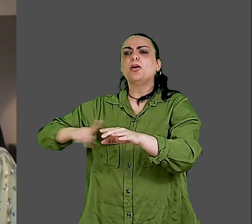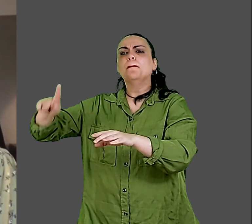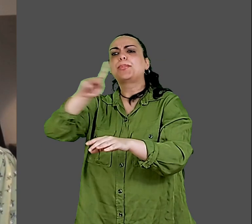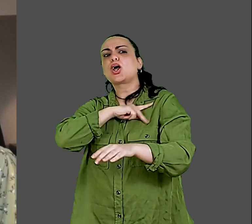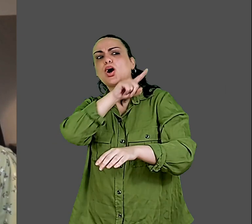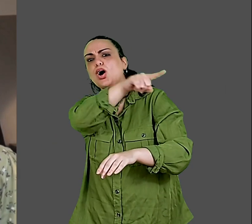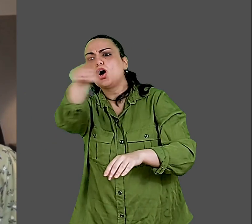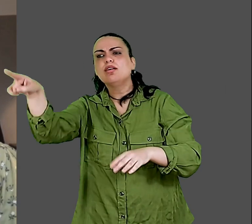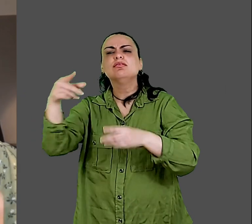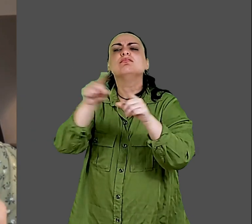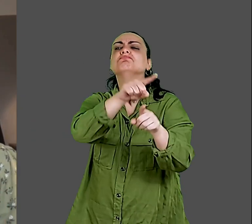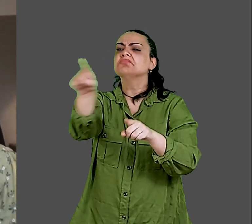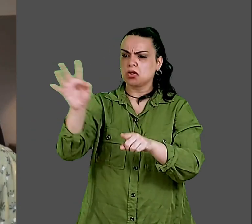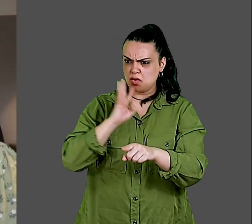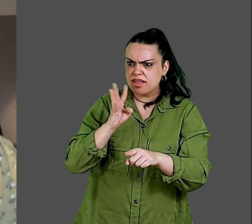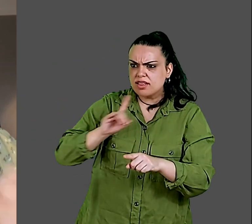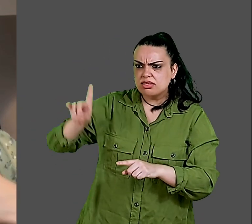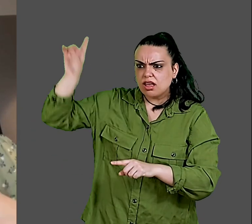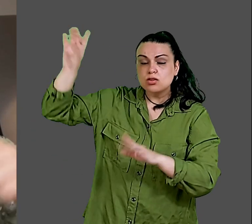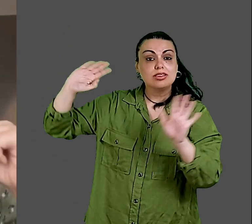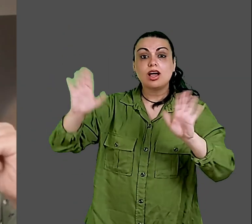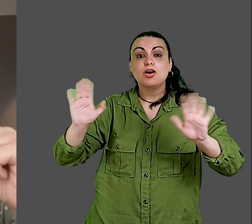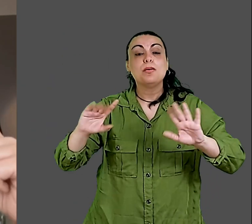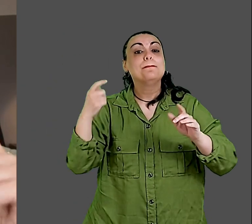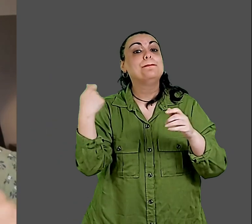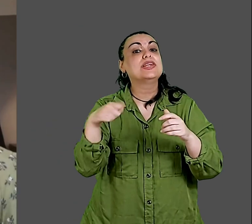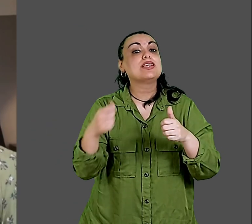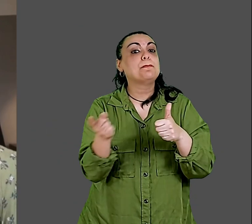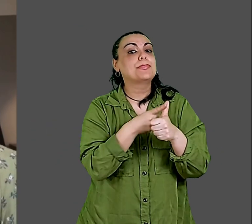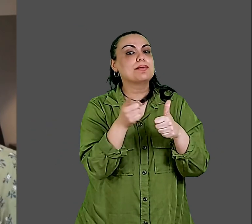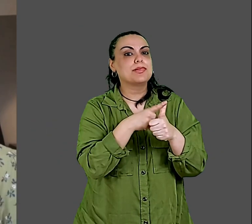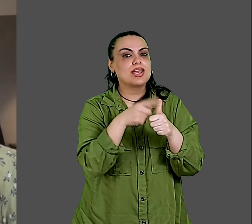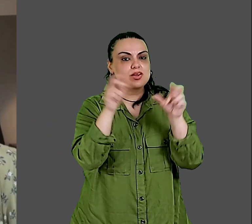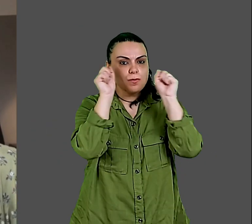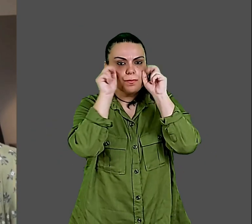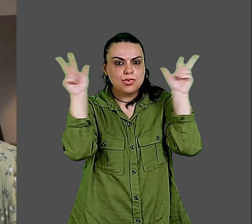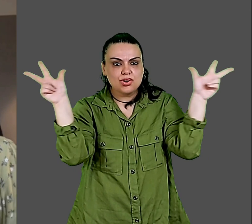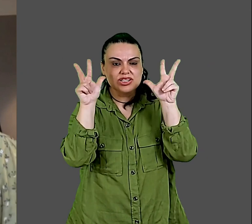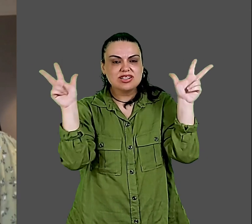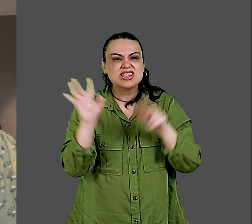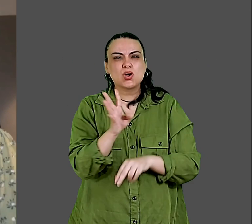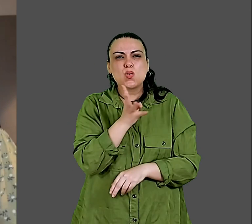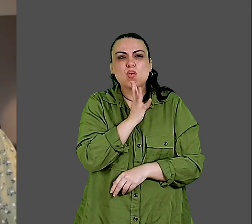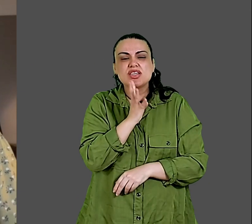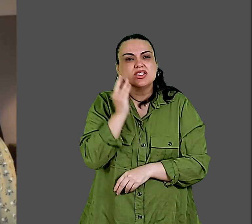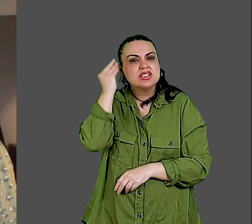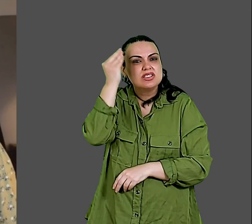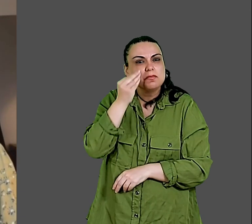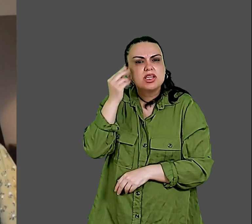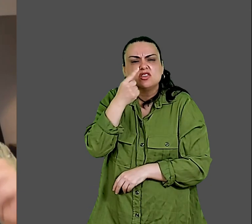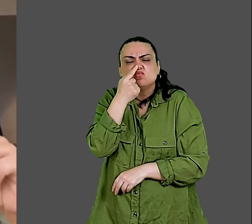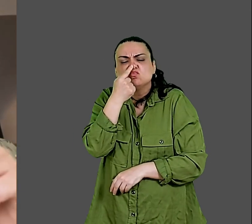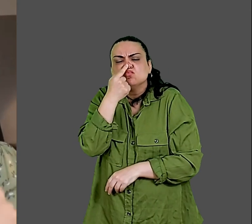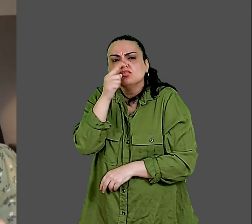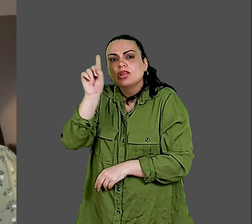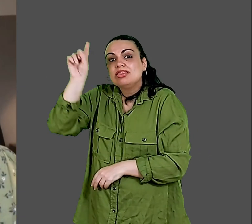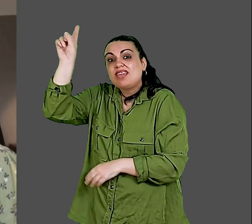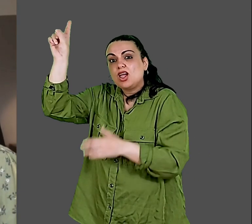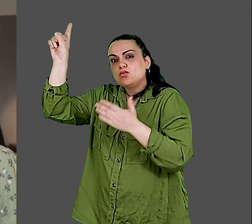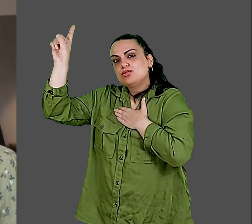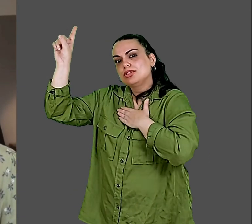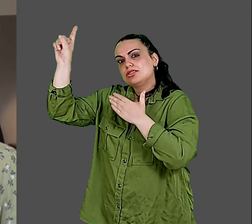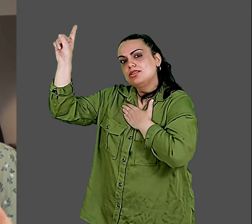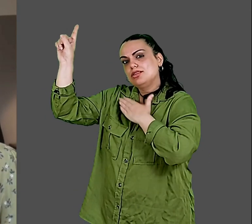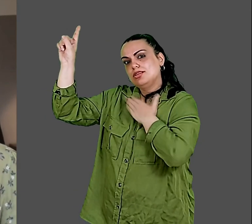povo, falando no nível coletivo, ele, Moisés, precisa reconhecer quem é Deus para ele. Por que